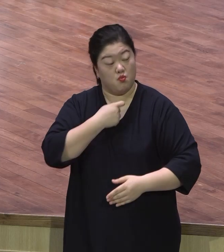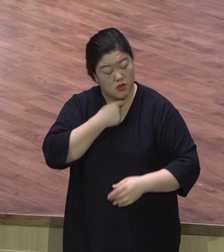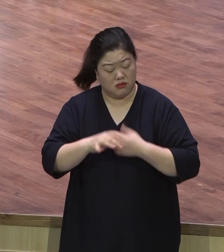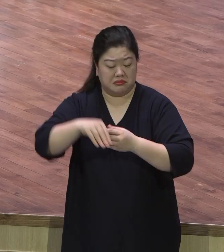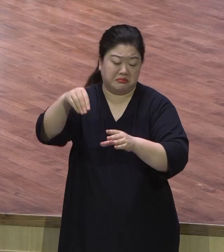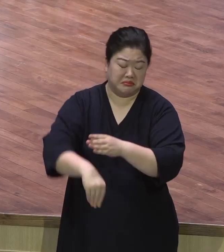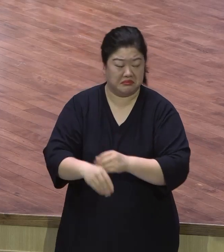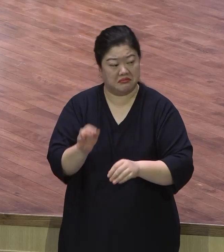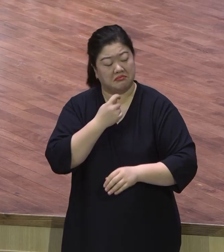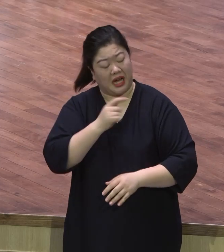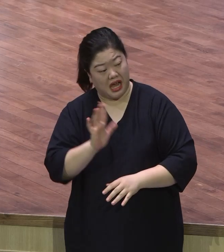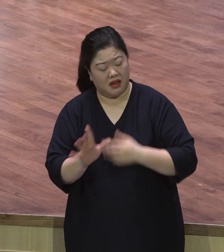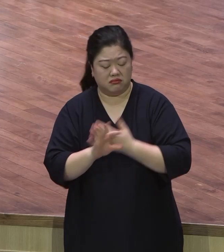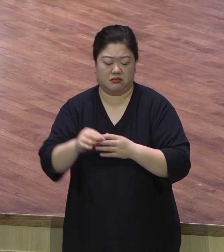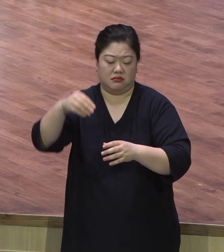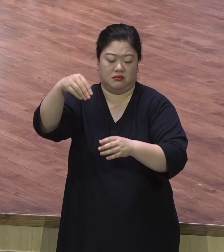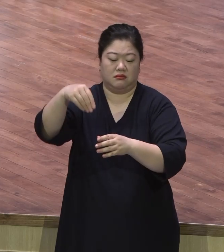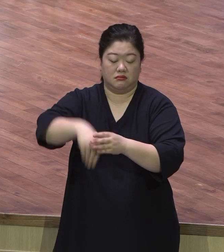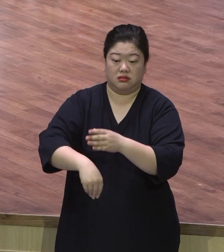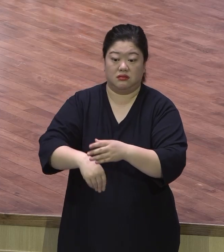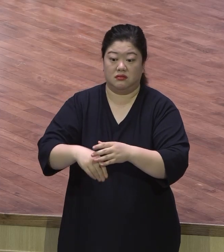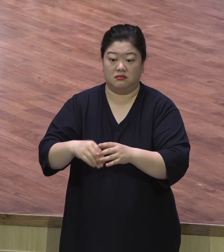한 줄 알아요. 집을 바쳐버렸어요.